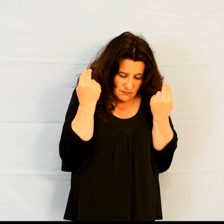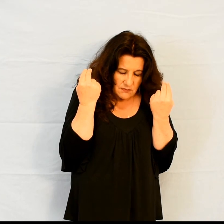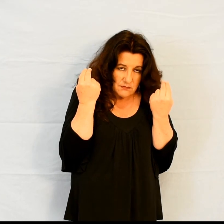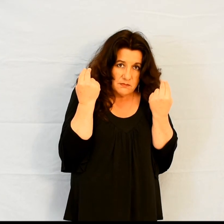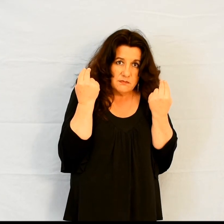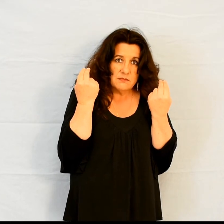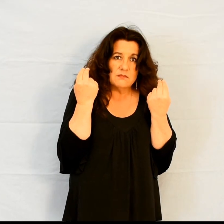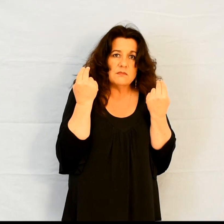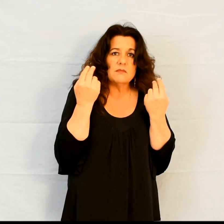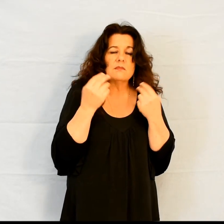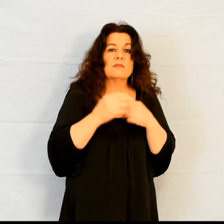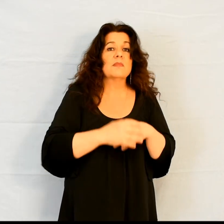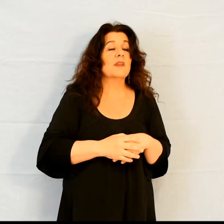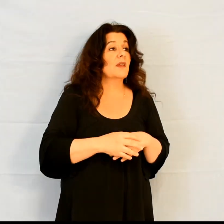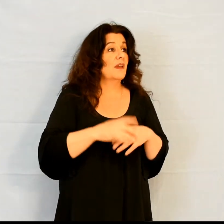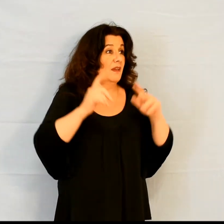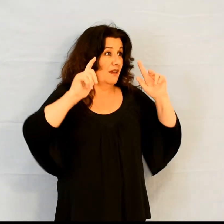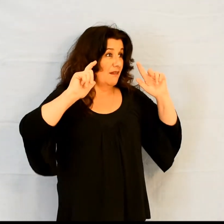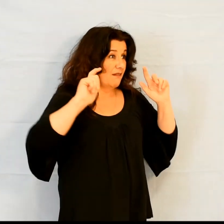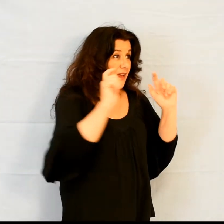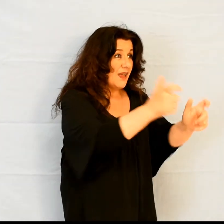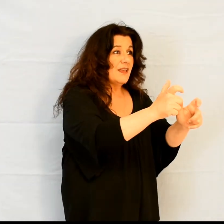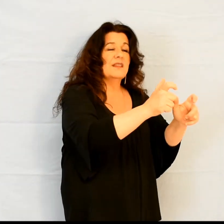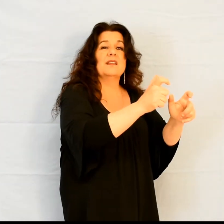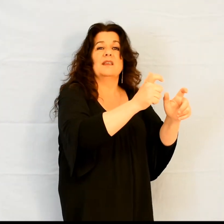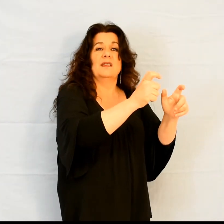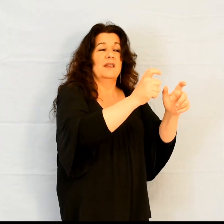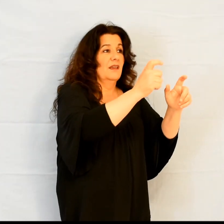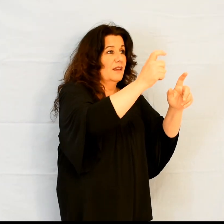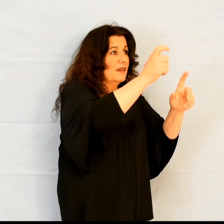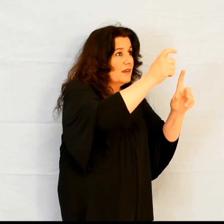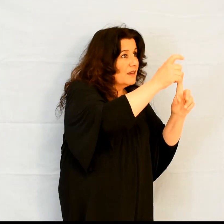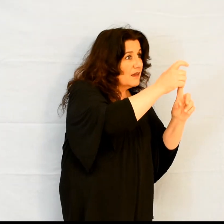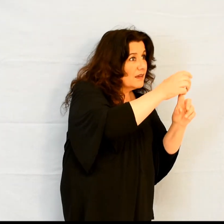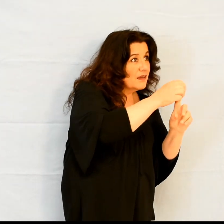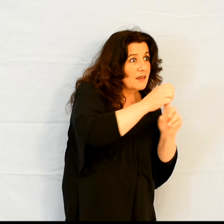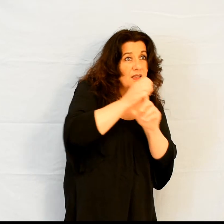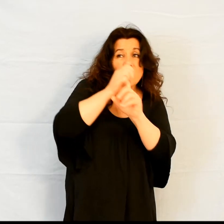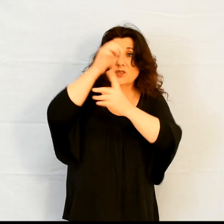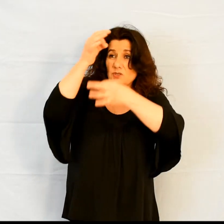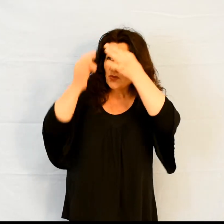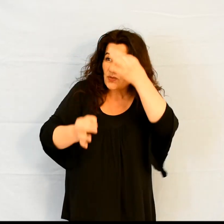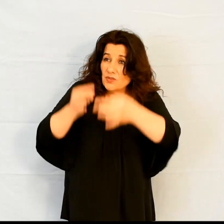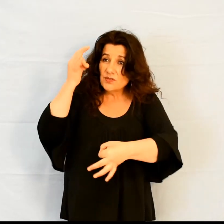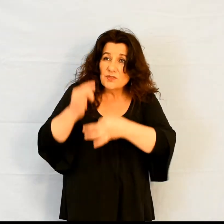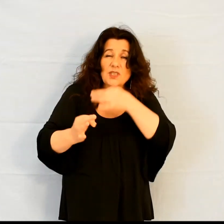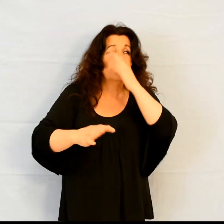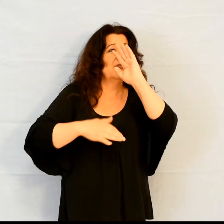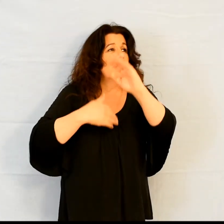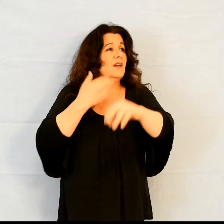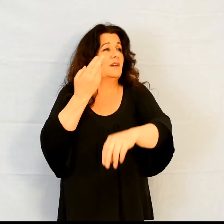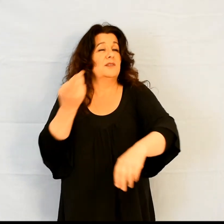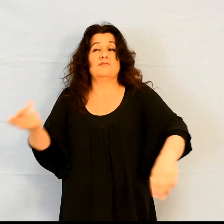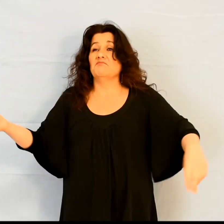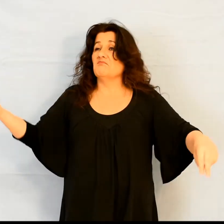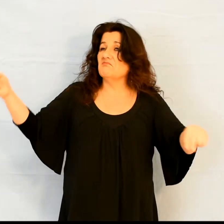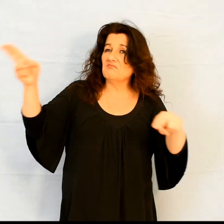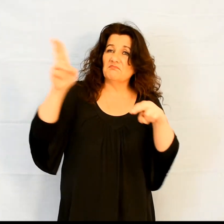Arrêté, puis jugé, il a été supprimé. Qui donc s'est inquiété de son sort?